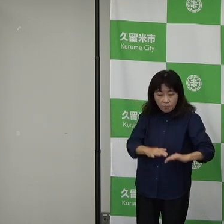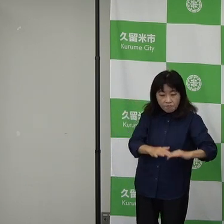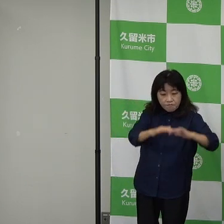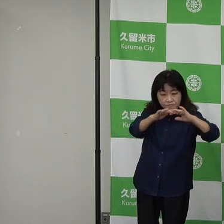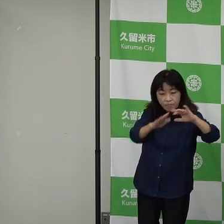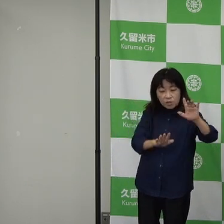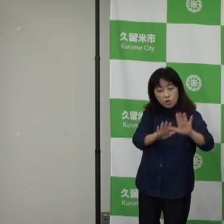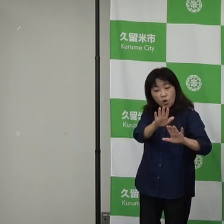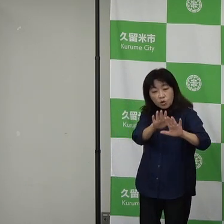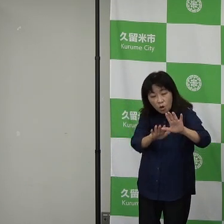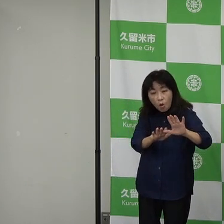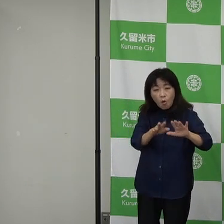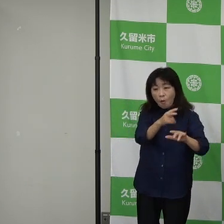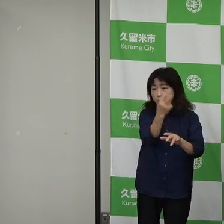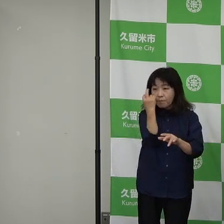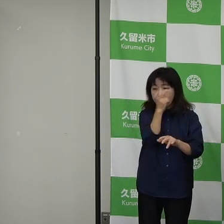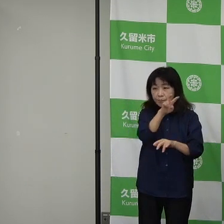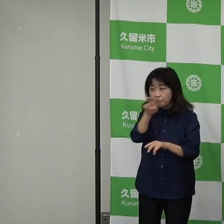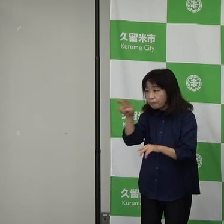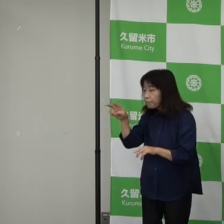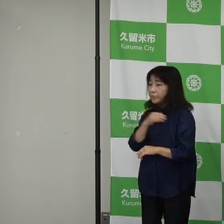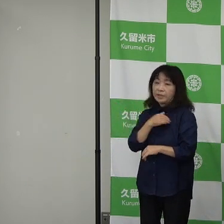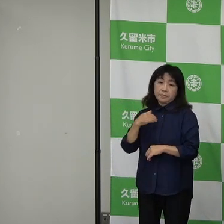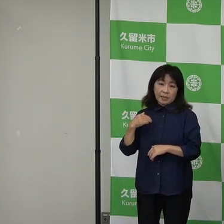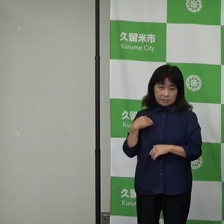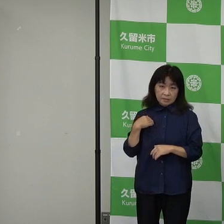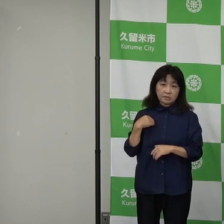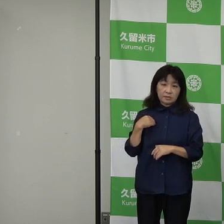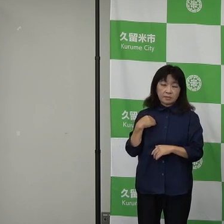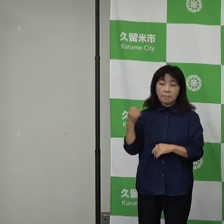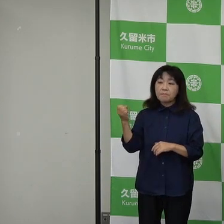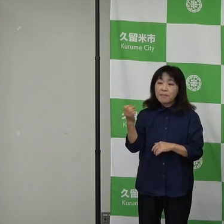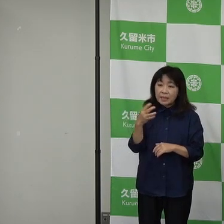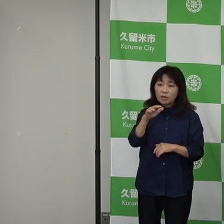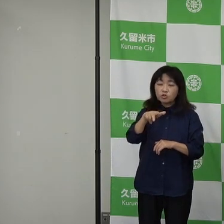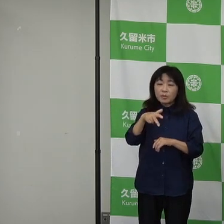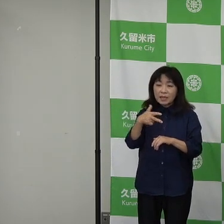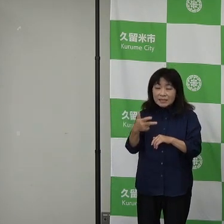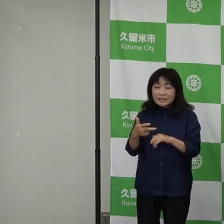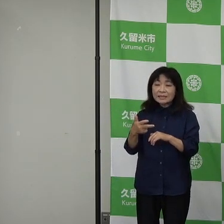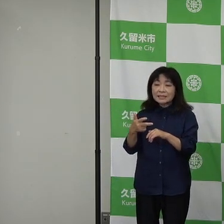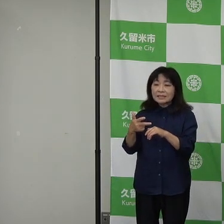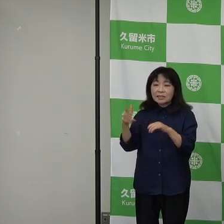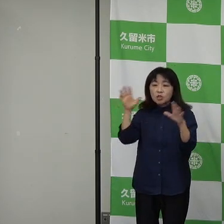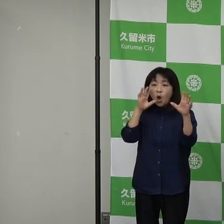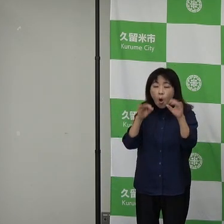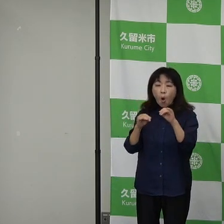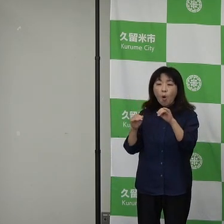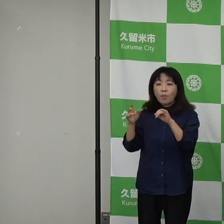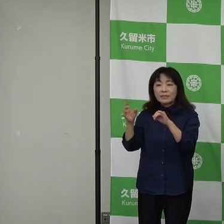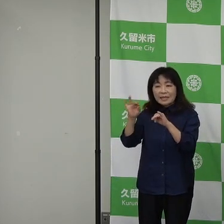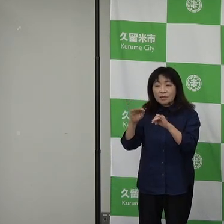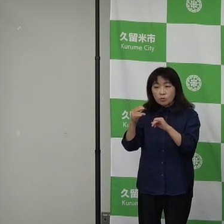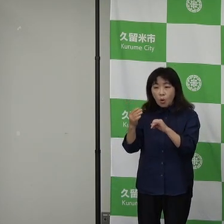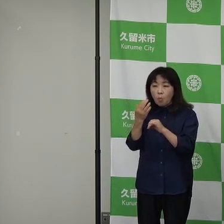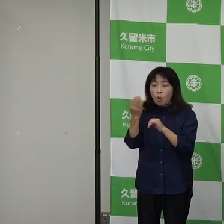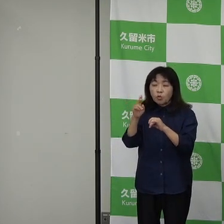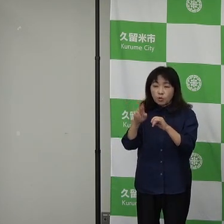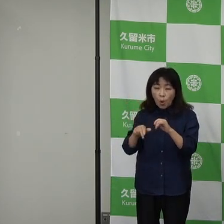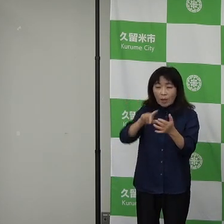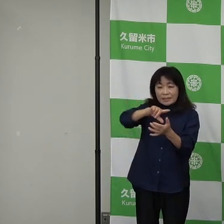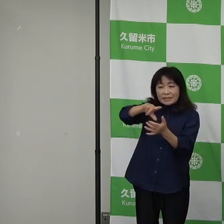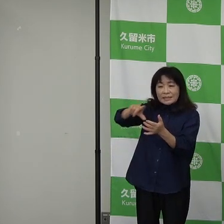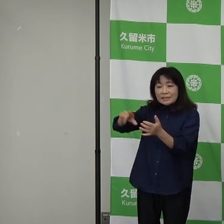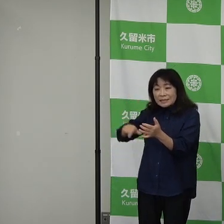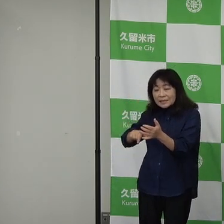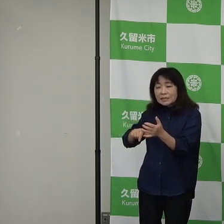を一度に確認することができます。さらに久留米市防災チャットポットは、市の職員、地域役